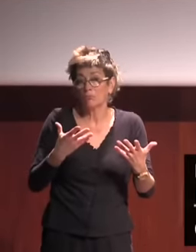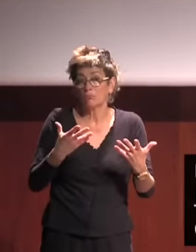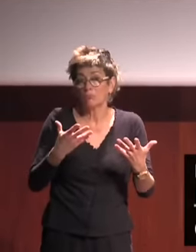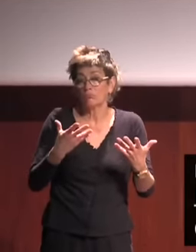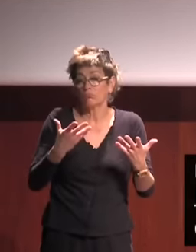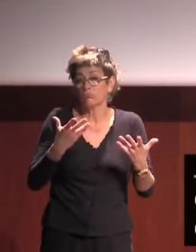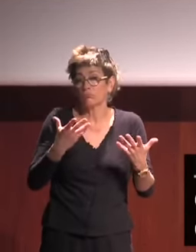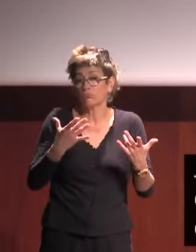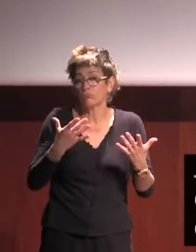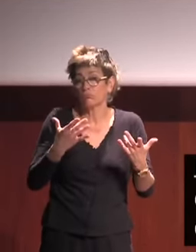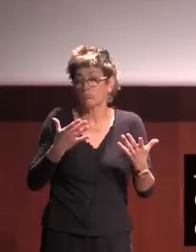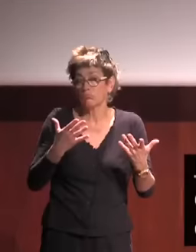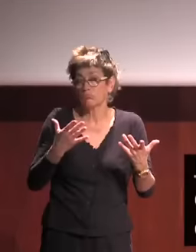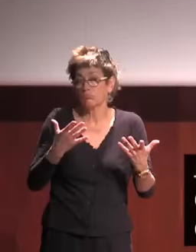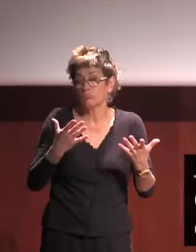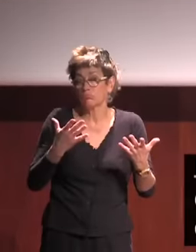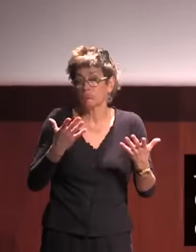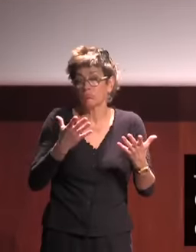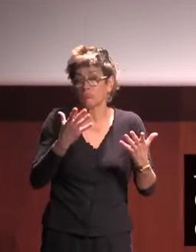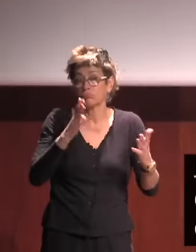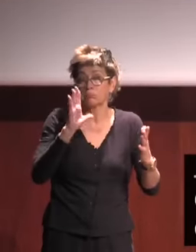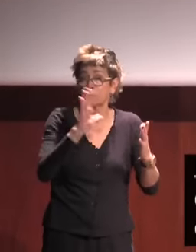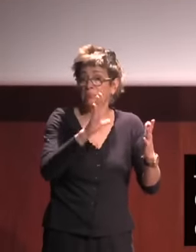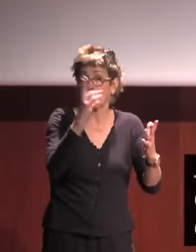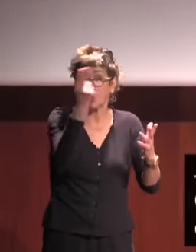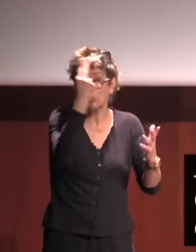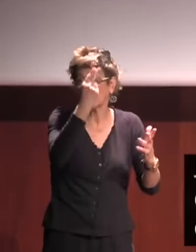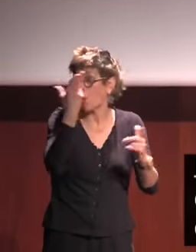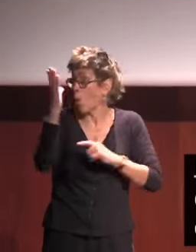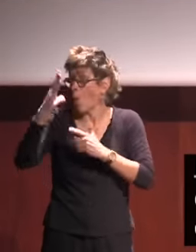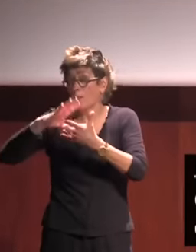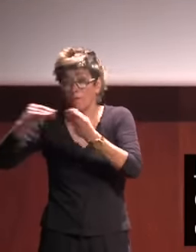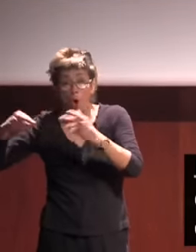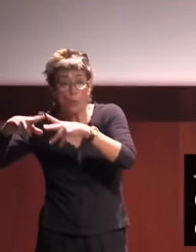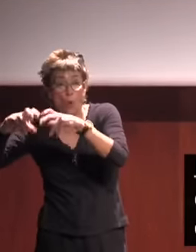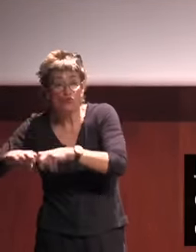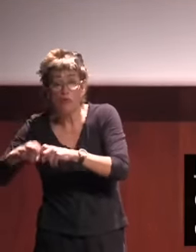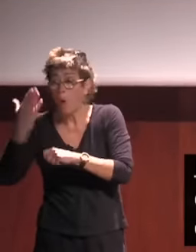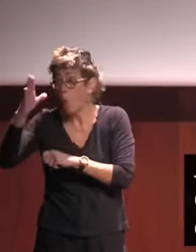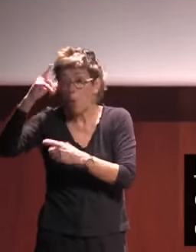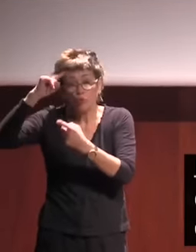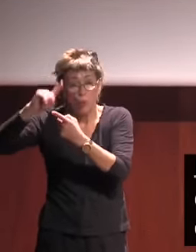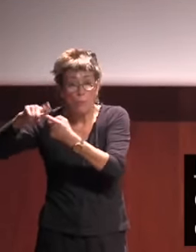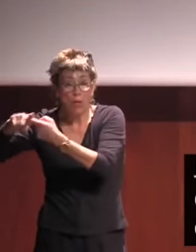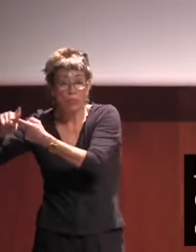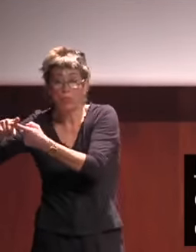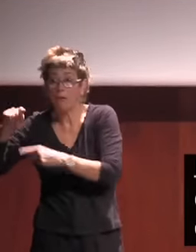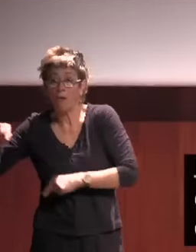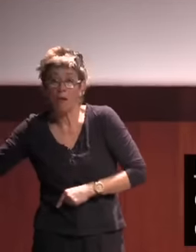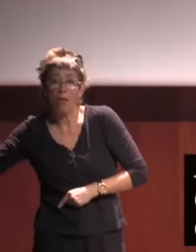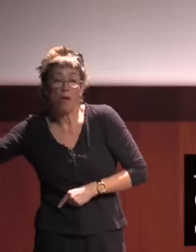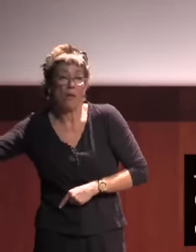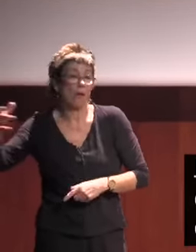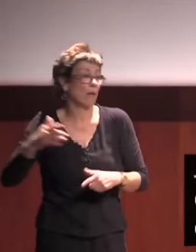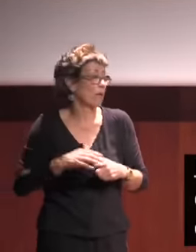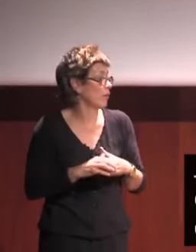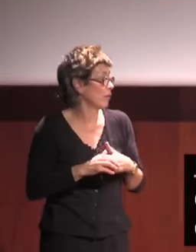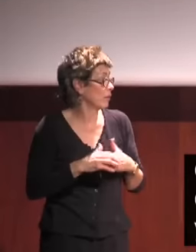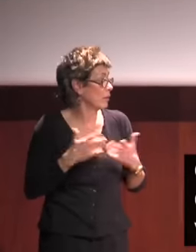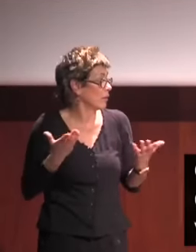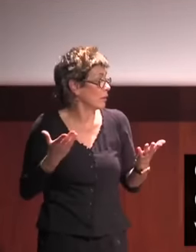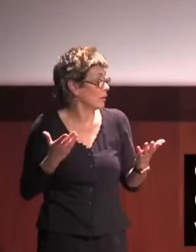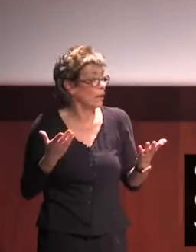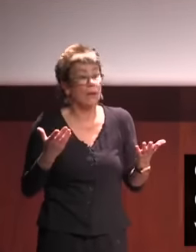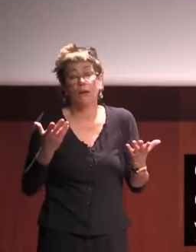domaine et des travaux universitaires. Il y a d'autres types de recherches qui se font dans d'autres domaines et en spécial,